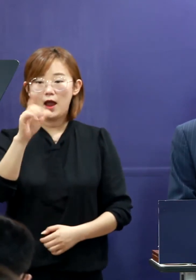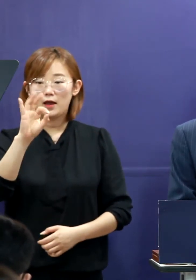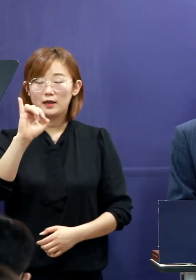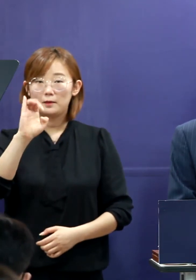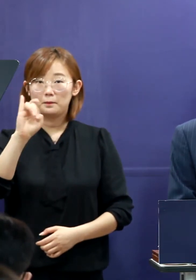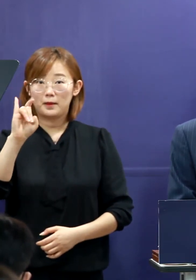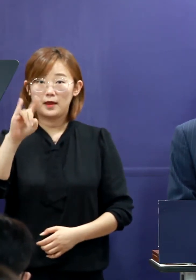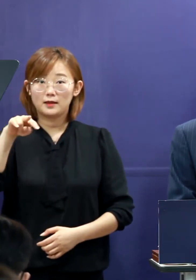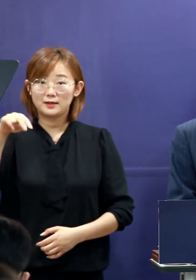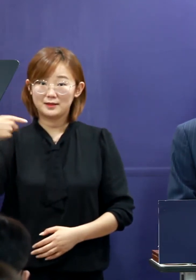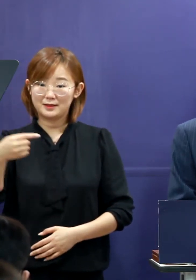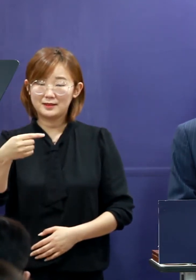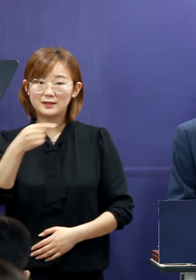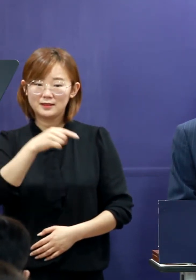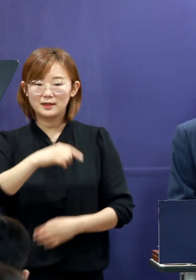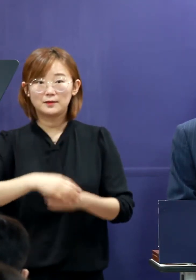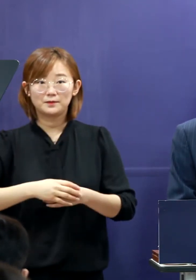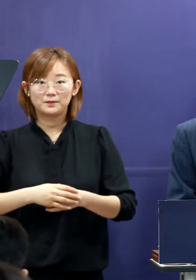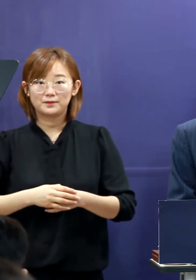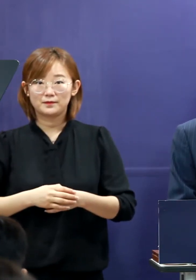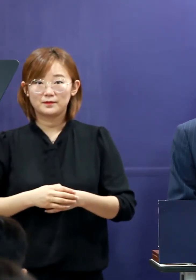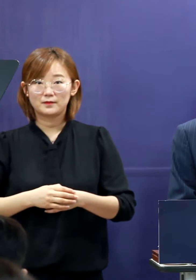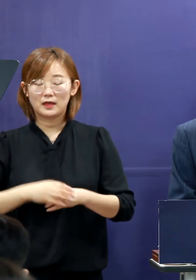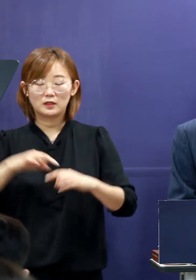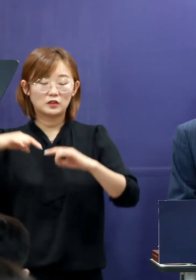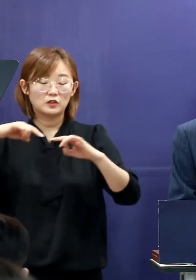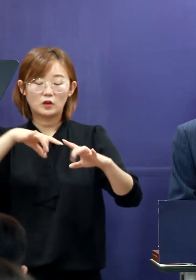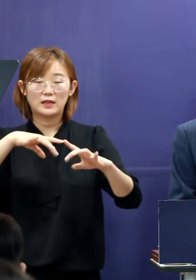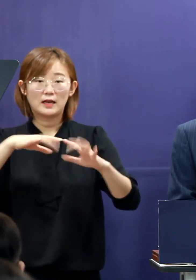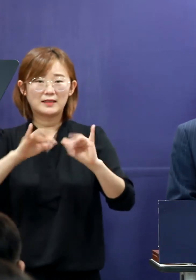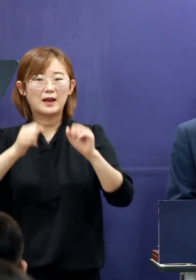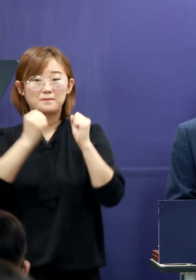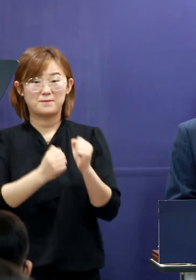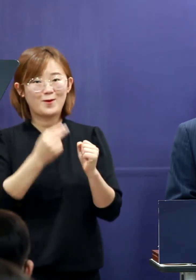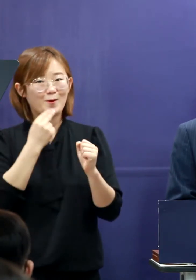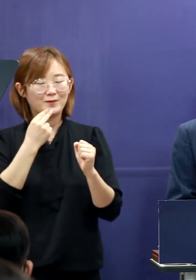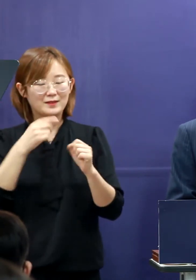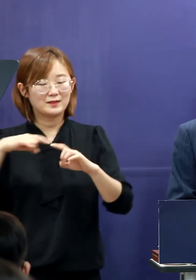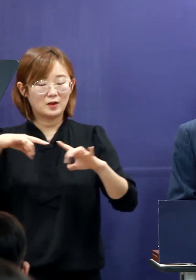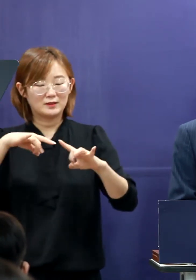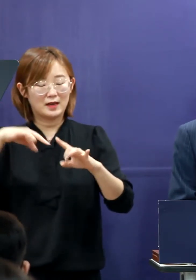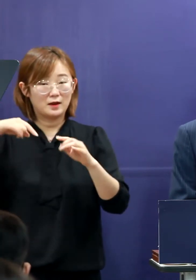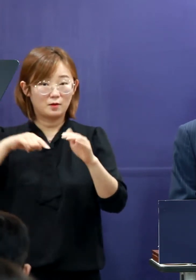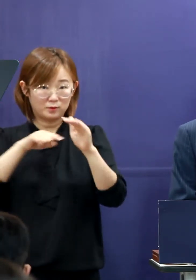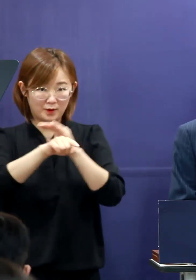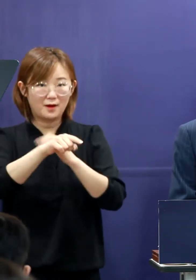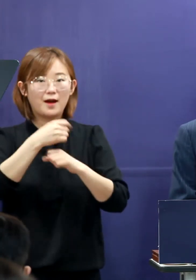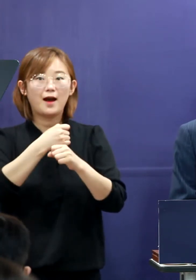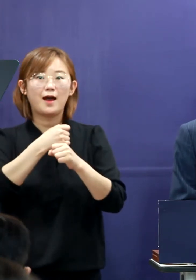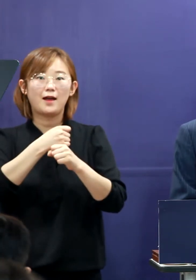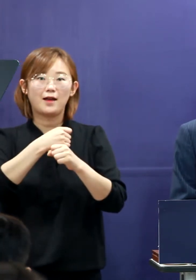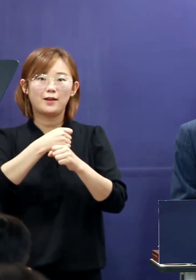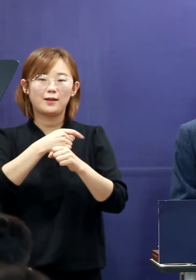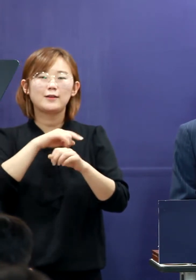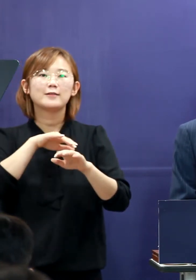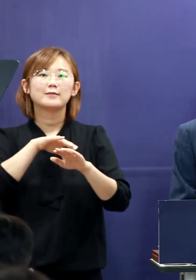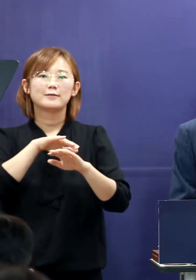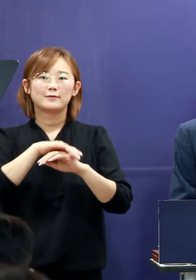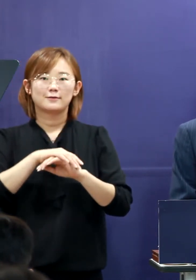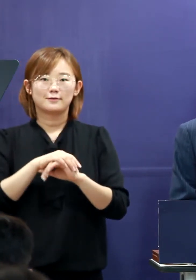그러니까 사람이 별도 근무하지 않고 하이패스만 이용해서 이용할 수 있는 그런 IC